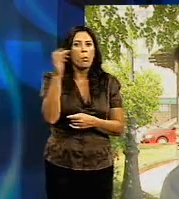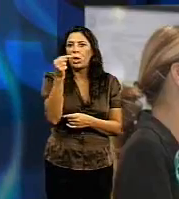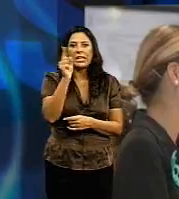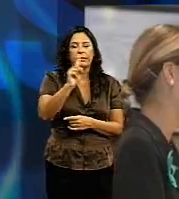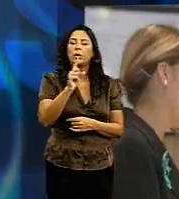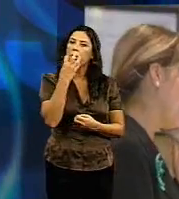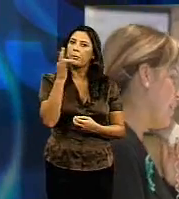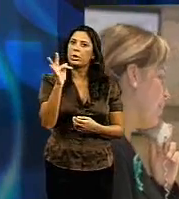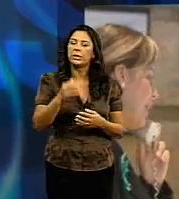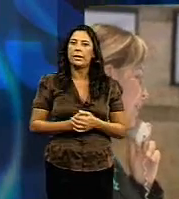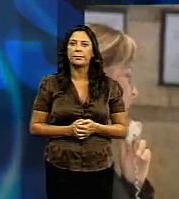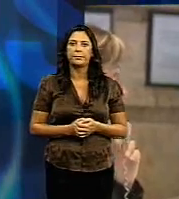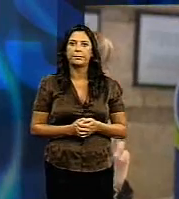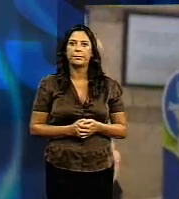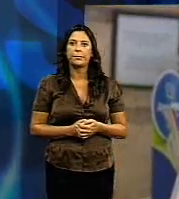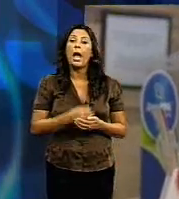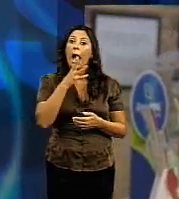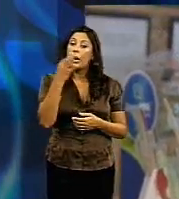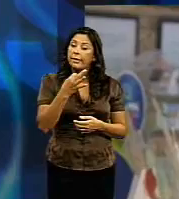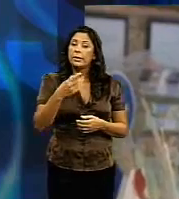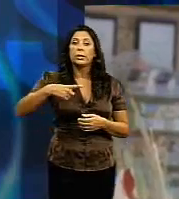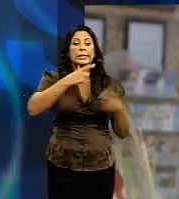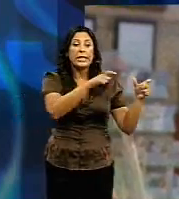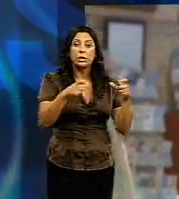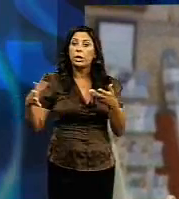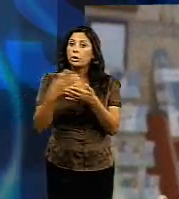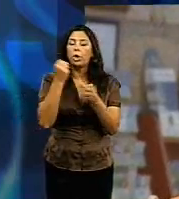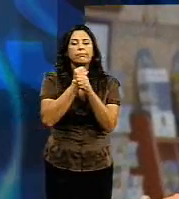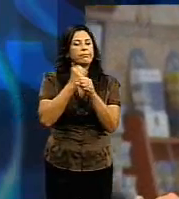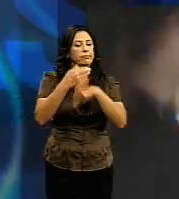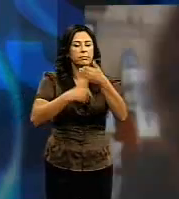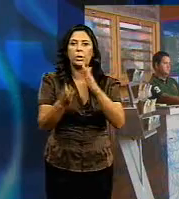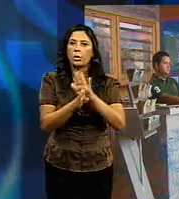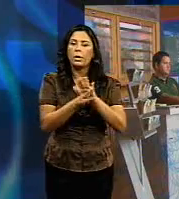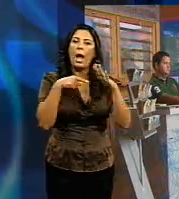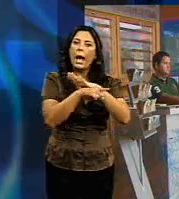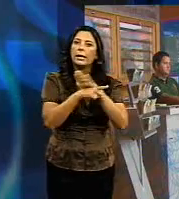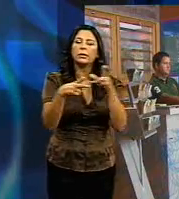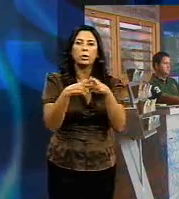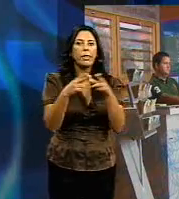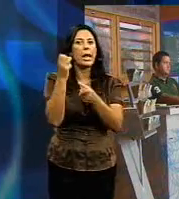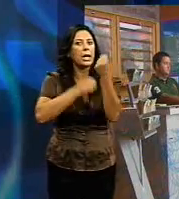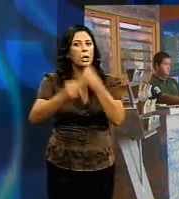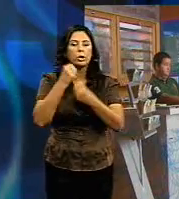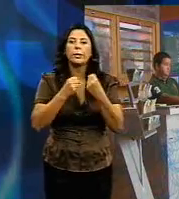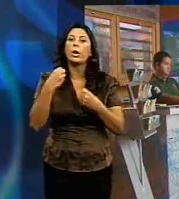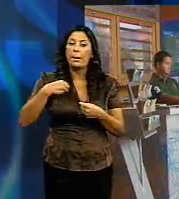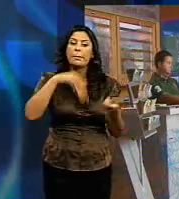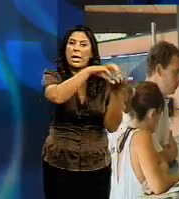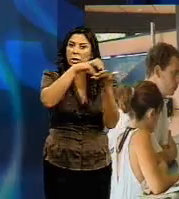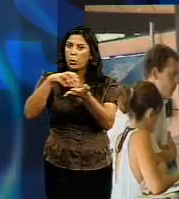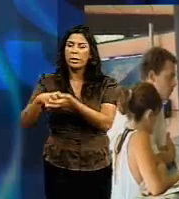positivas. Ahora toca seguir trabajando desde todos los sectores. Agentes sociales, económicos y las propias